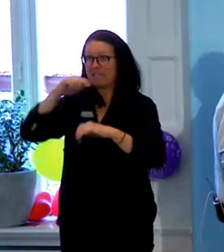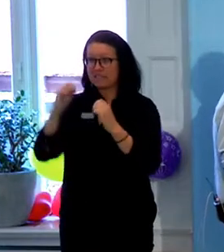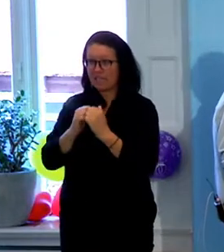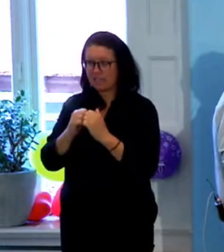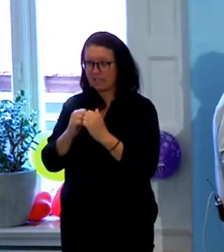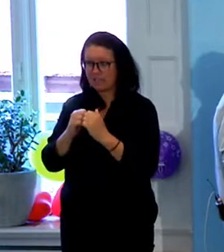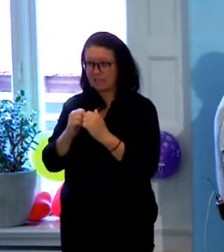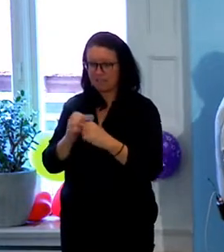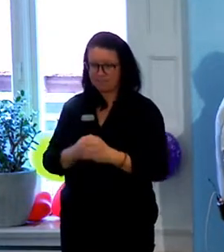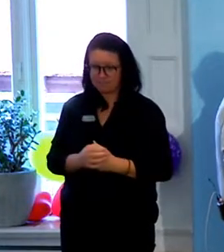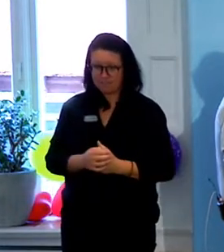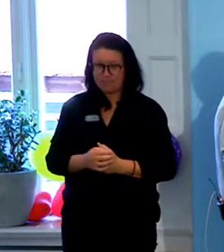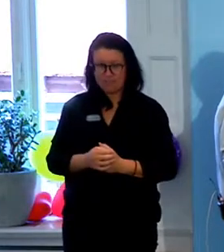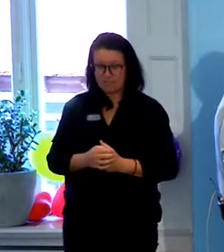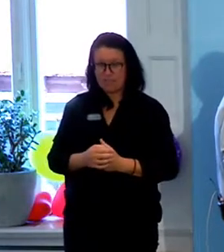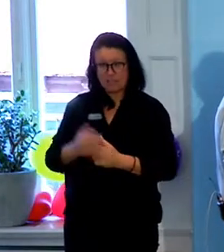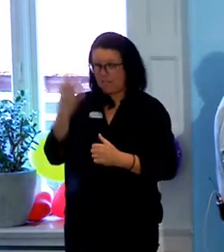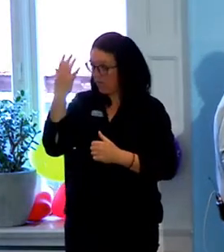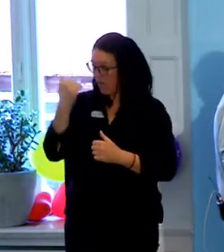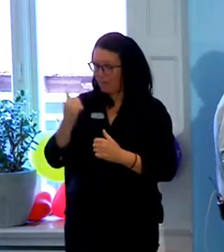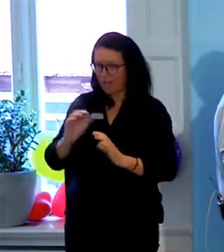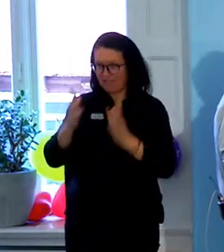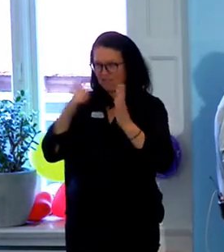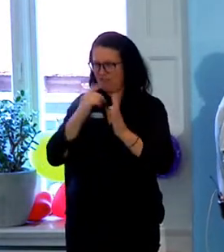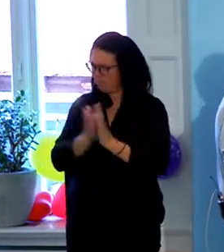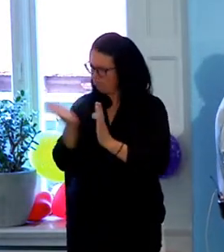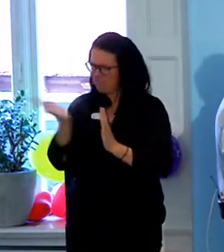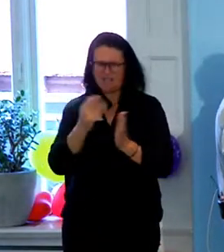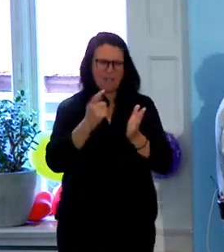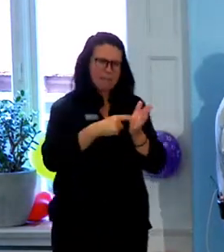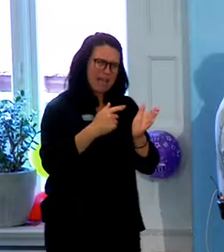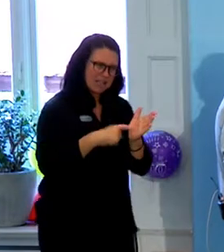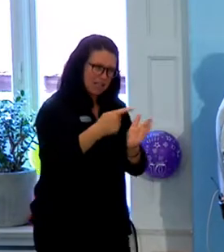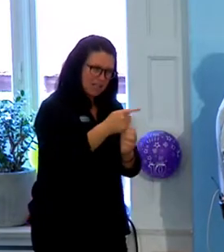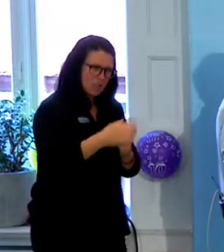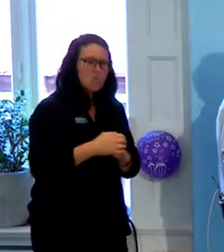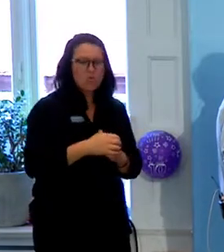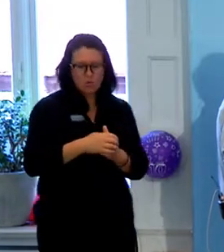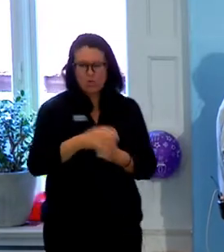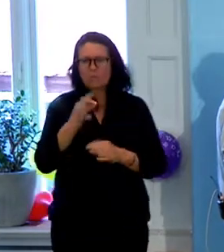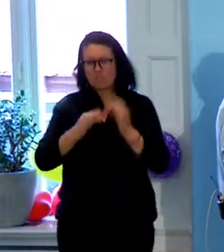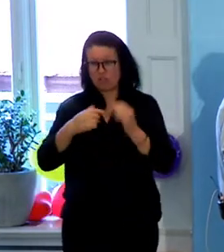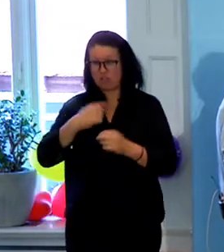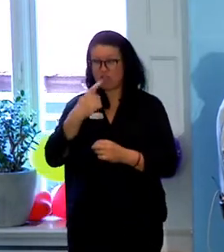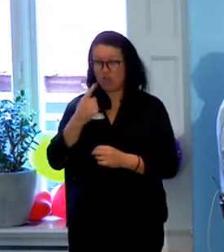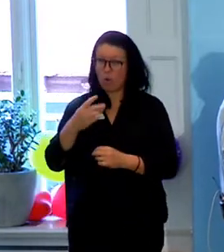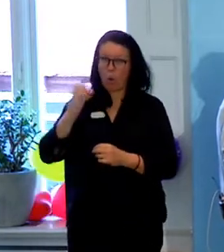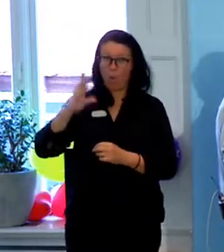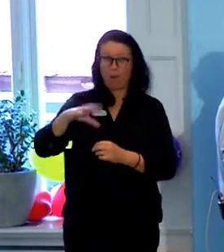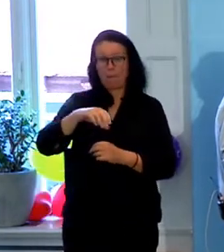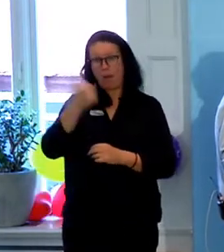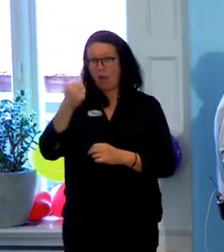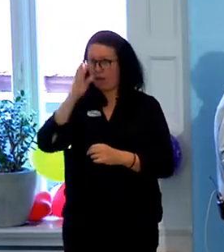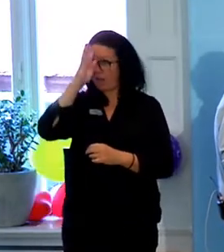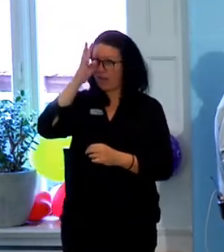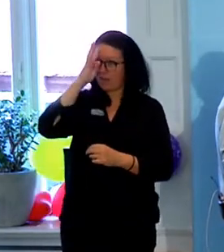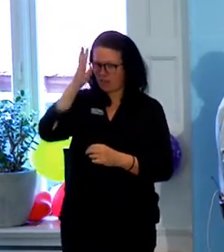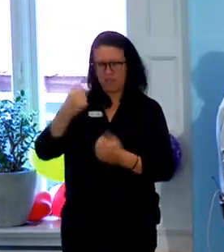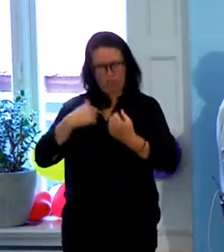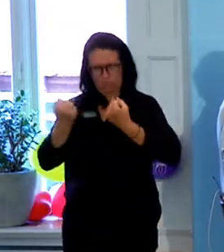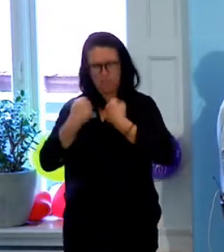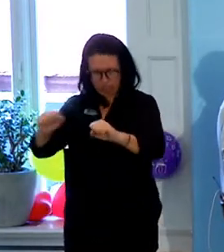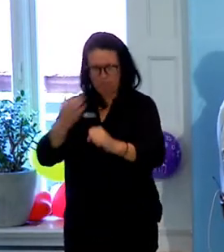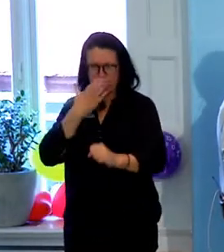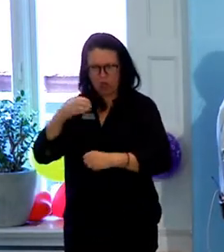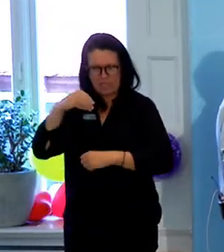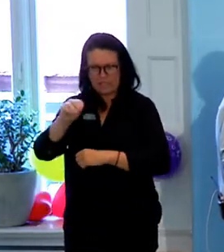sätt. Det kan vara helt livsfarligt. Vad menar du med det? Farligt. Jo, ungefär det jag sa. Att om du tycker att nu gör jag en